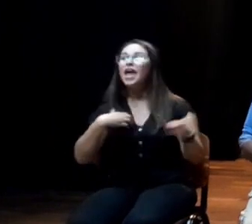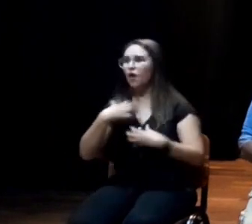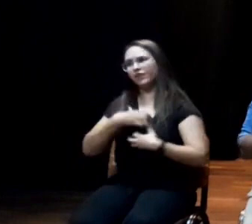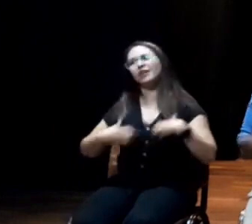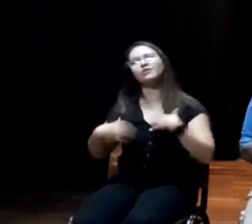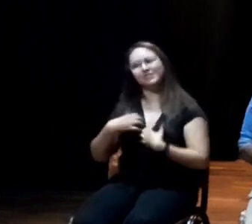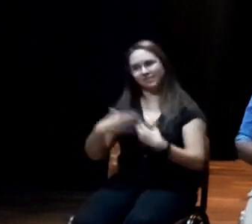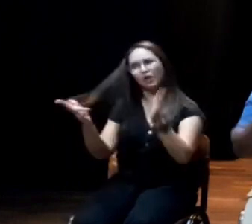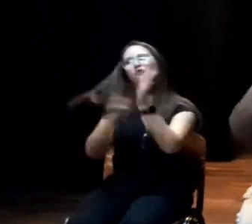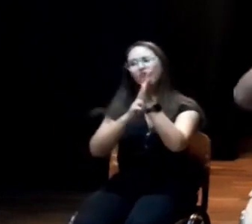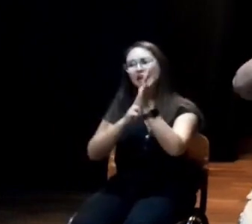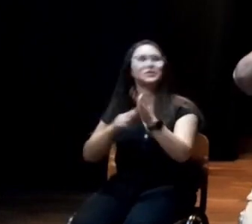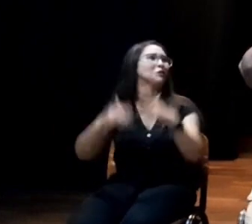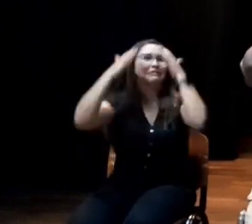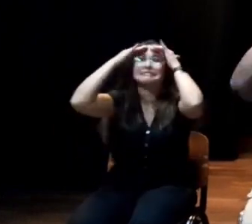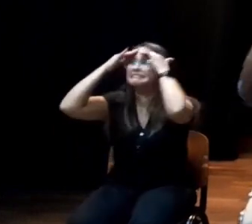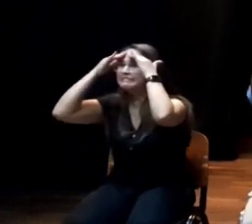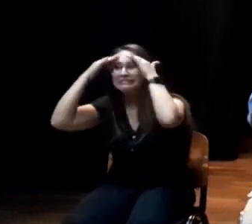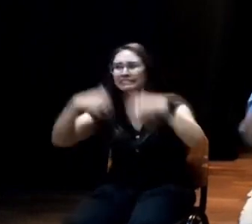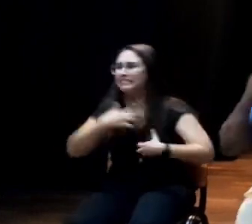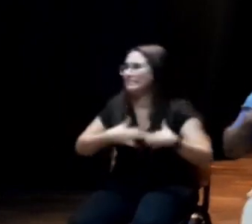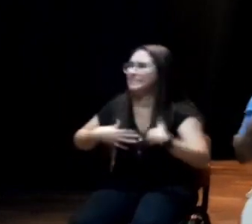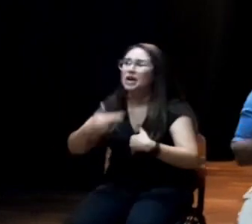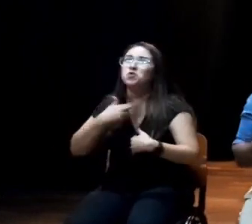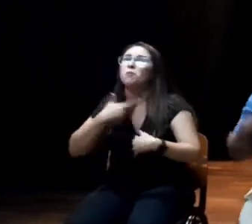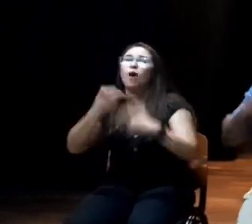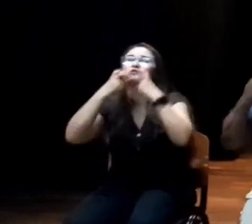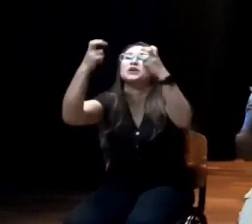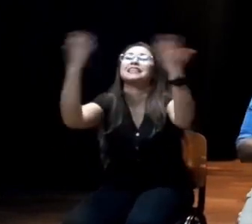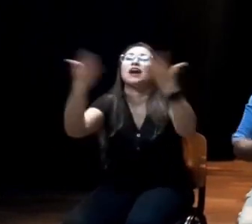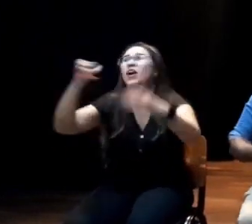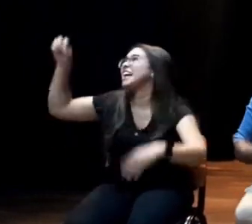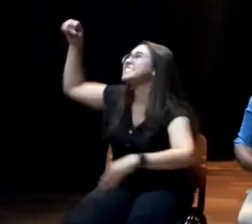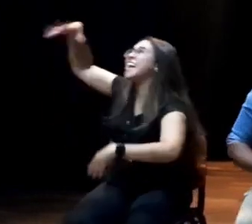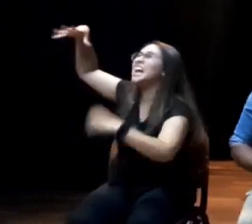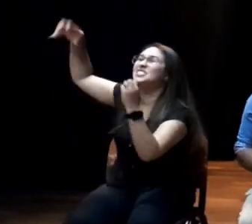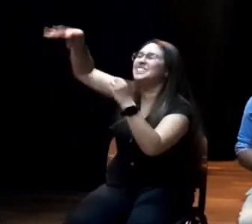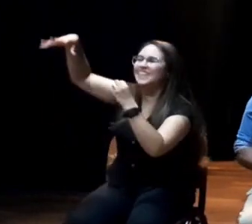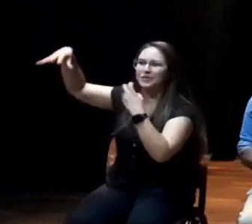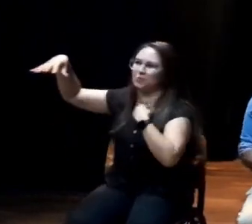angustiado. Porque eu sabia, caramba, eu não tenho como falar com ele assim,